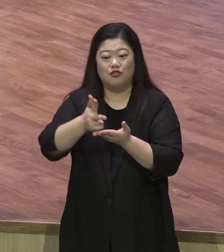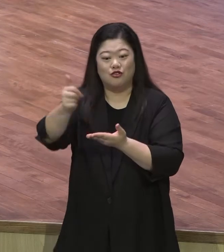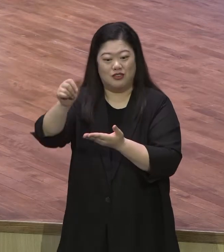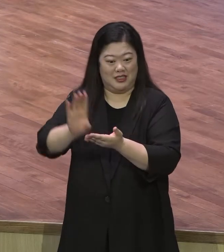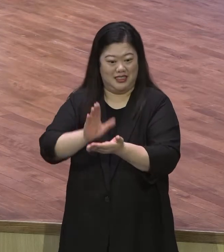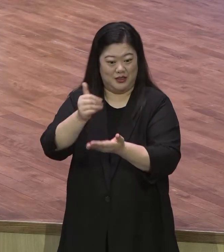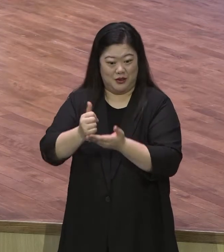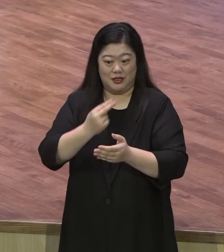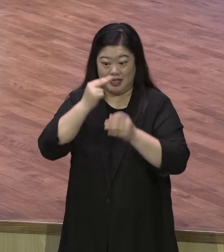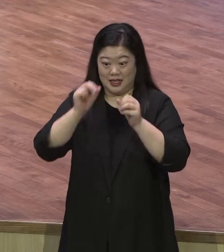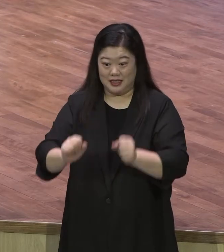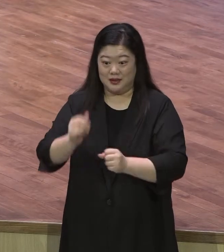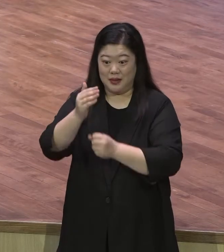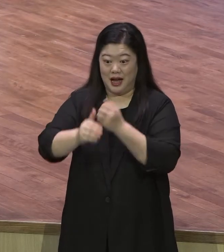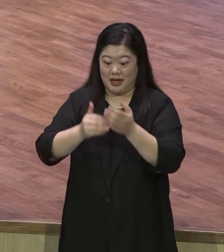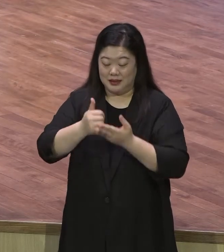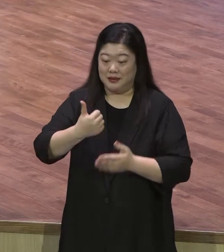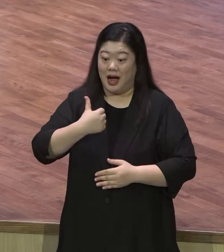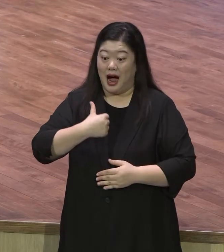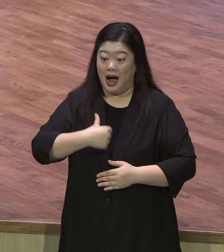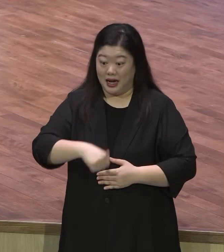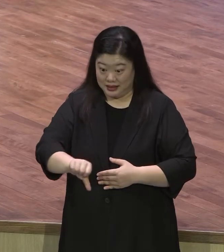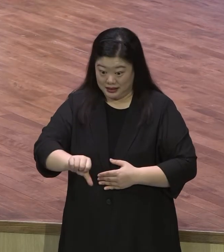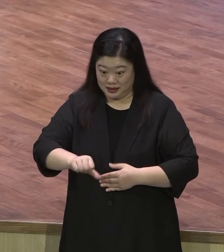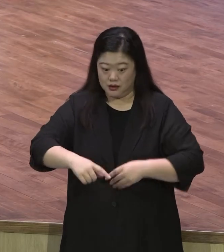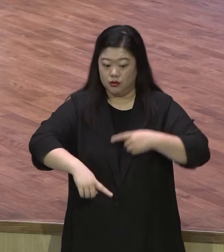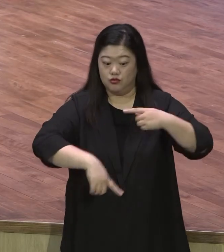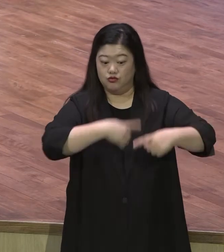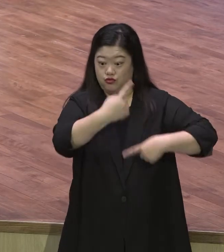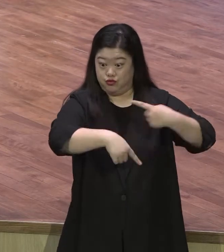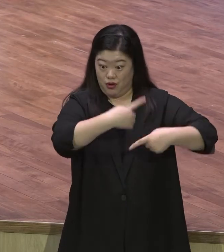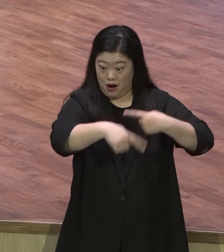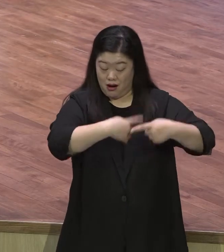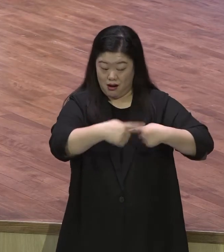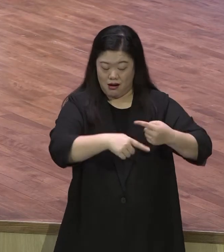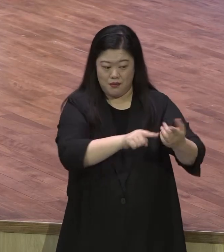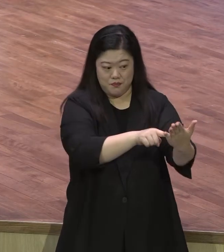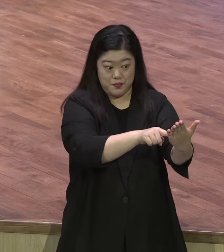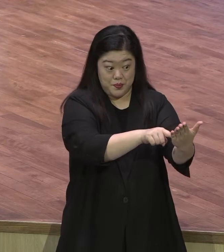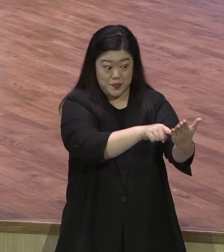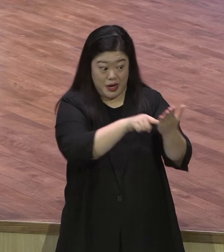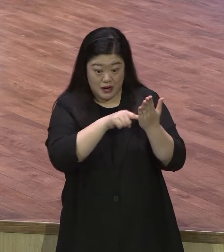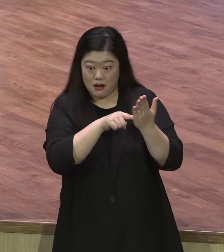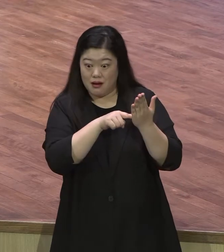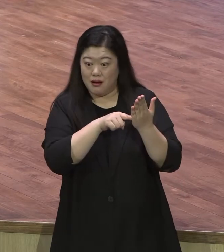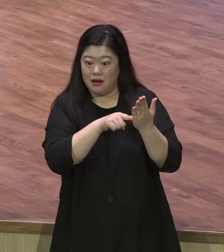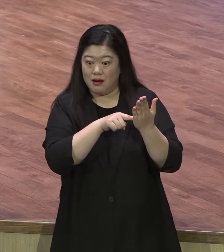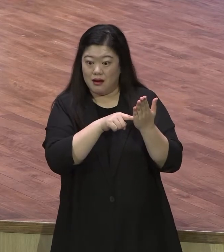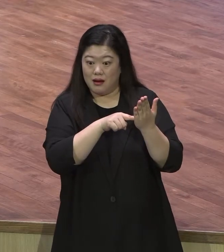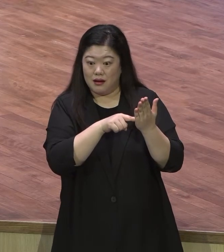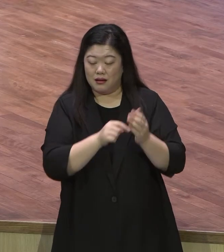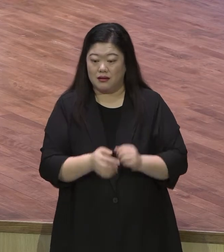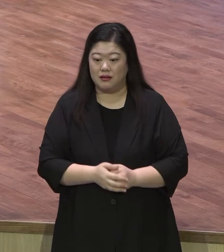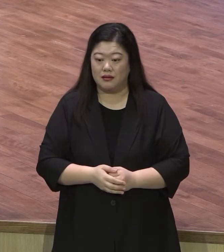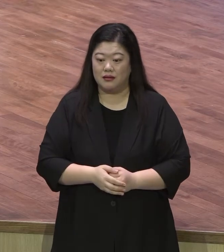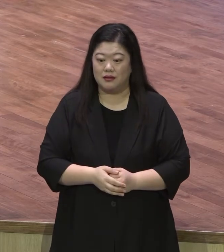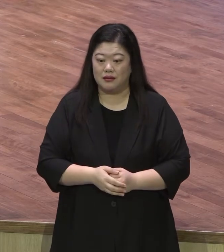살아계신 하나님의 아들이십니다. 예수가 예수님이